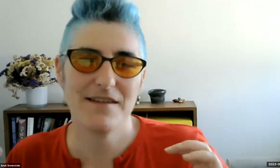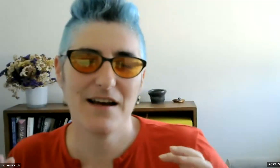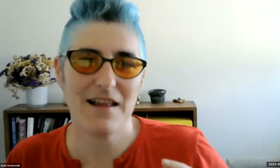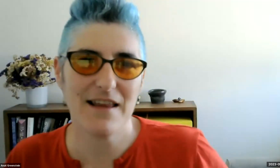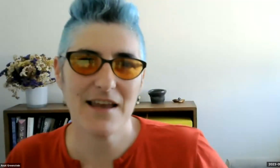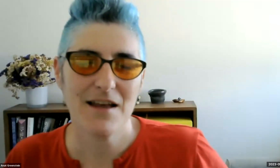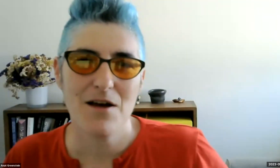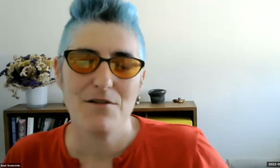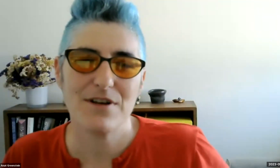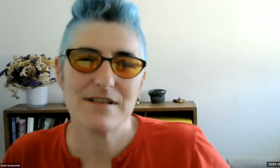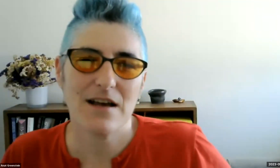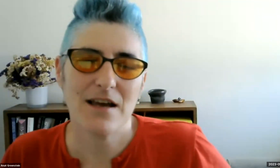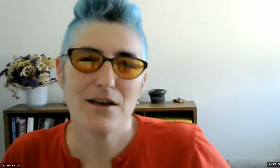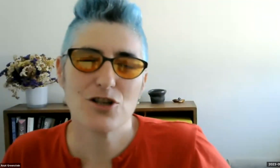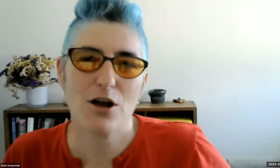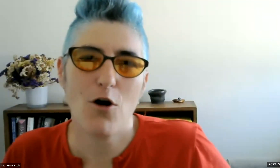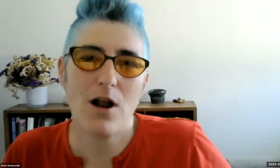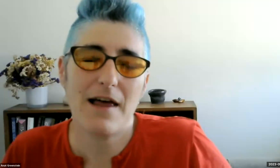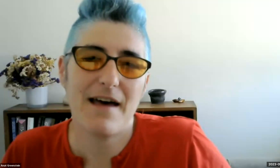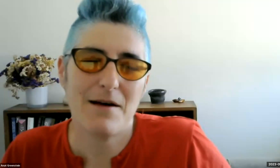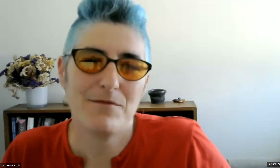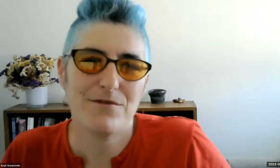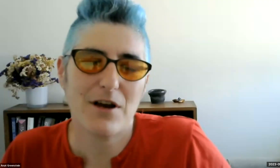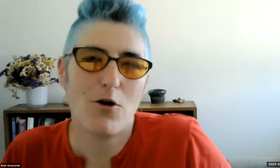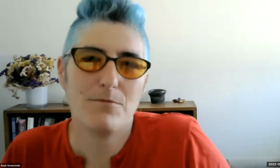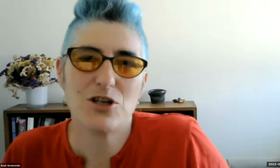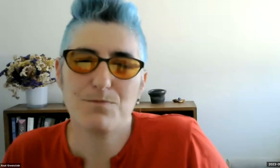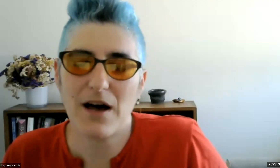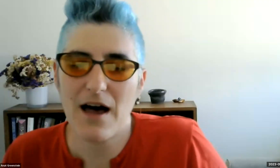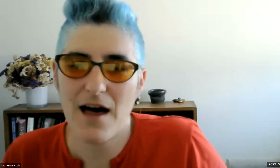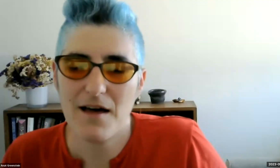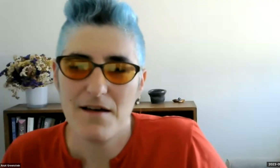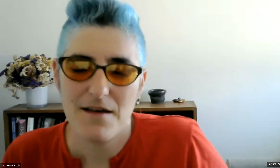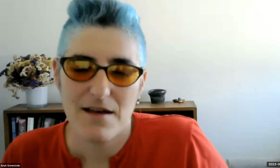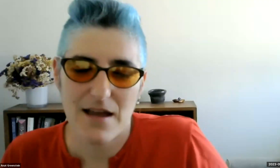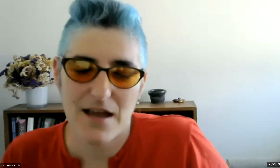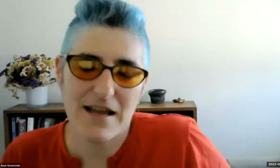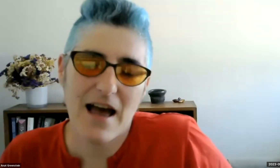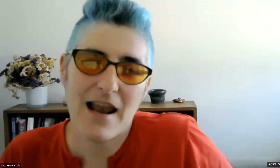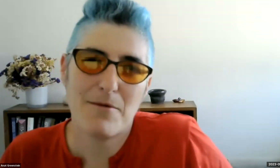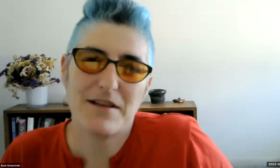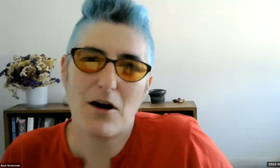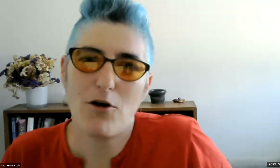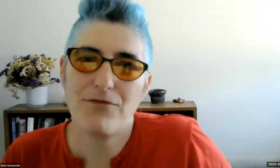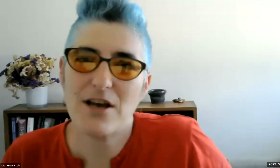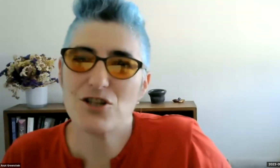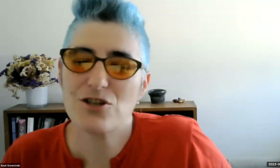דקעני וצריך שכל אדם וכל משפחה יהיה להם את החופש